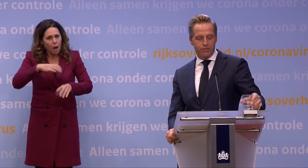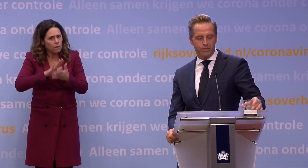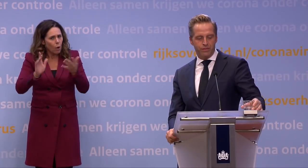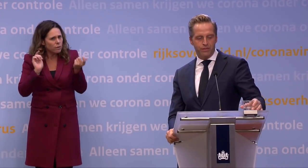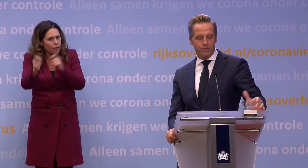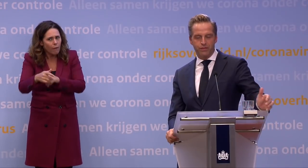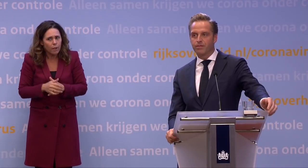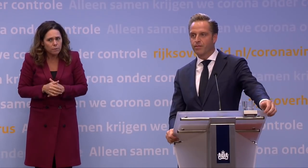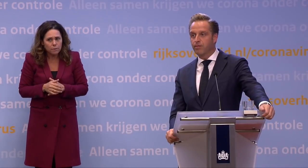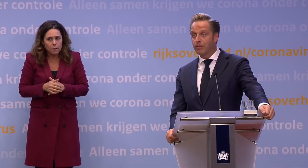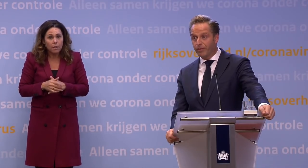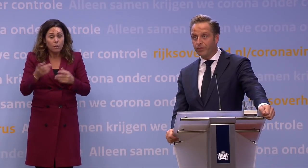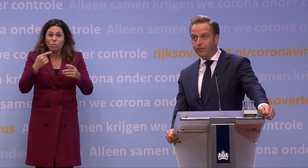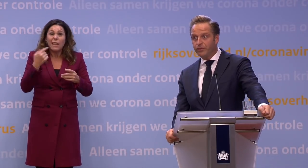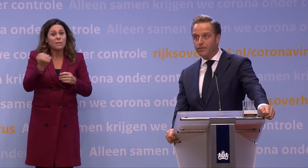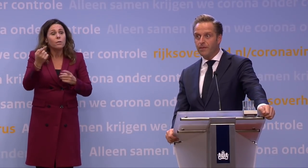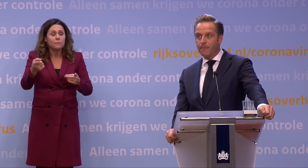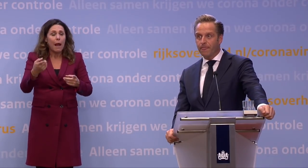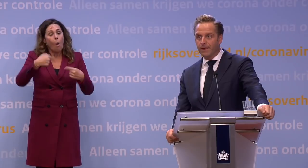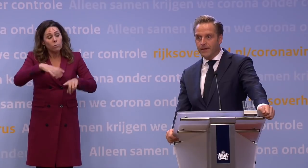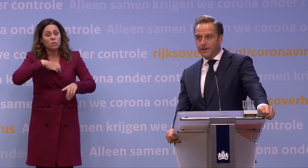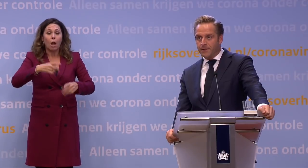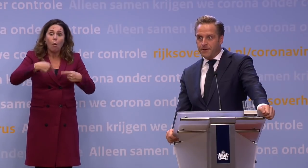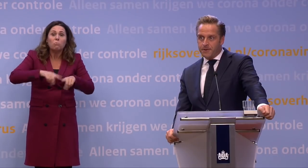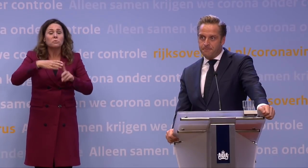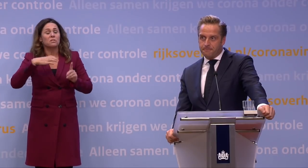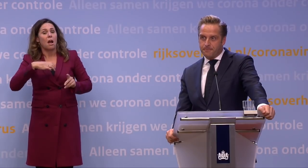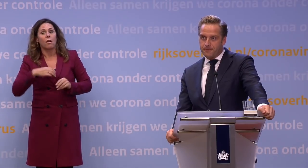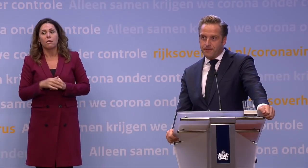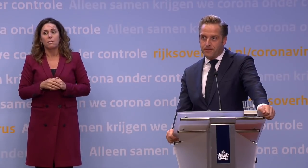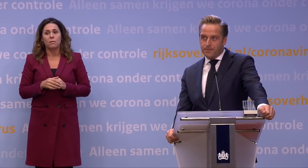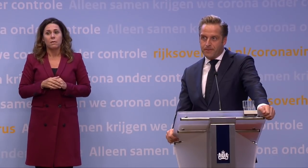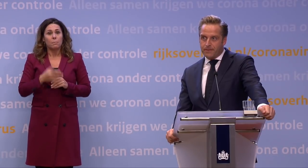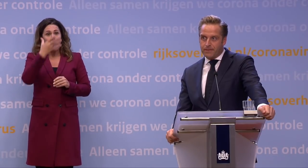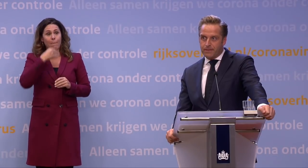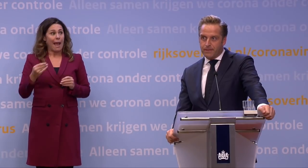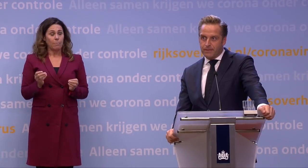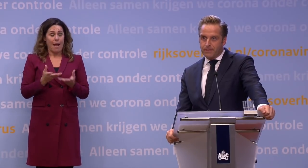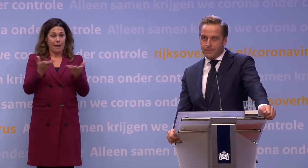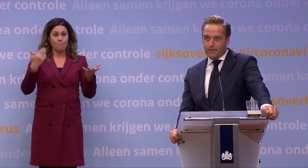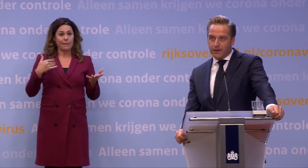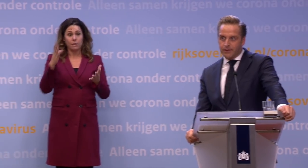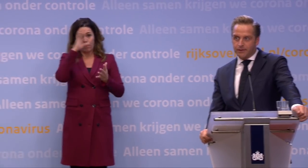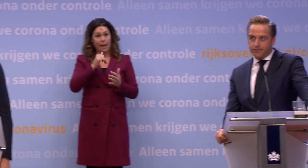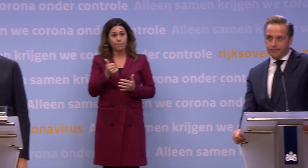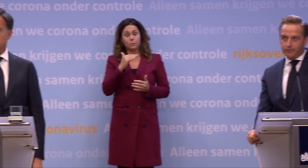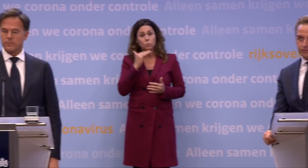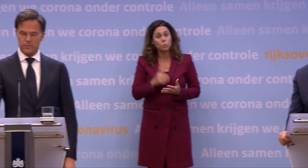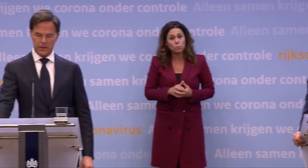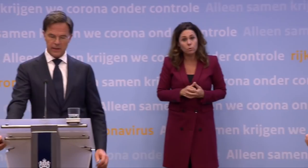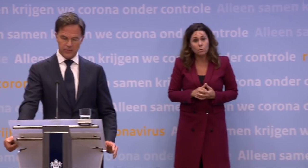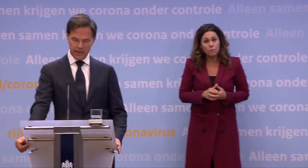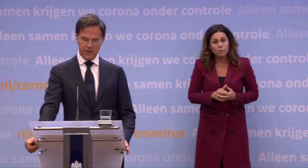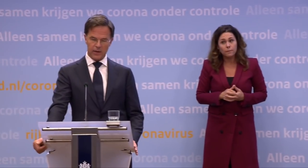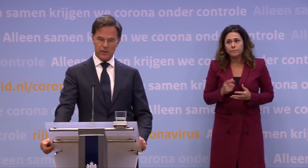veranderd. Ons gedrag, ons gedrag, ons gedrag. Daar heeft u altijd op gehamerd. Hoe hoopt u nou, want kennelijk is die boodschap nooit voldoende aangekomen. Waarom hoopt u nou dat dat nu toch